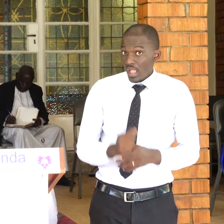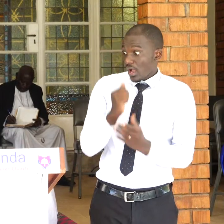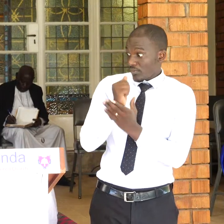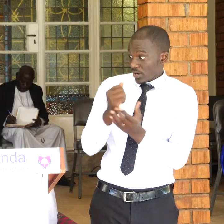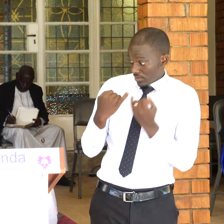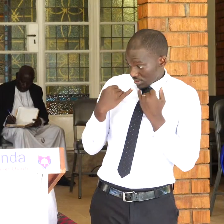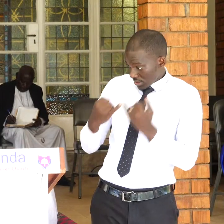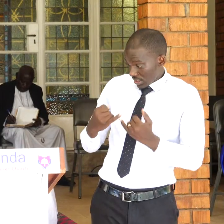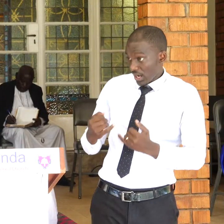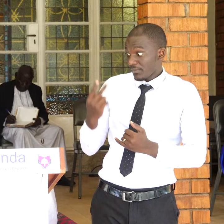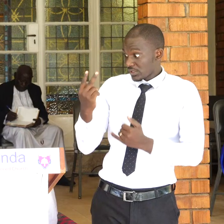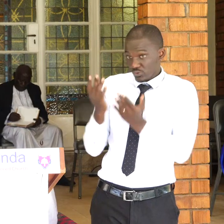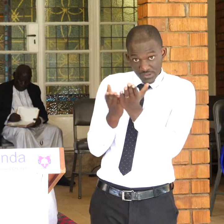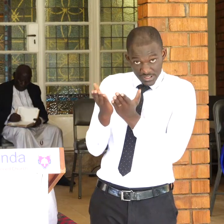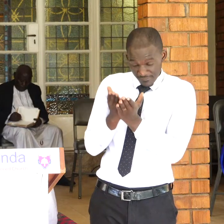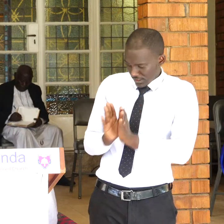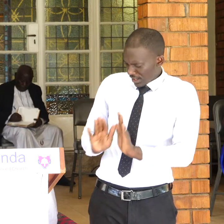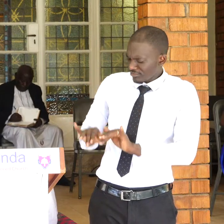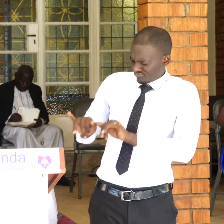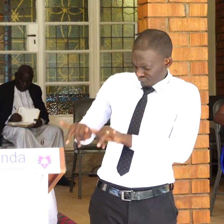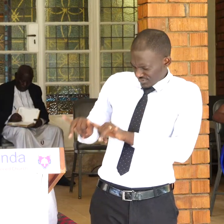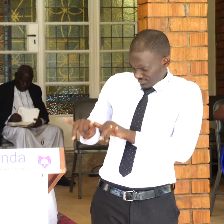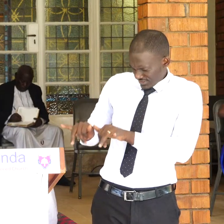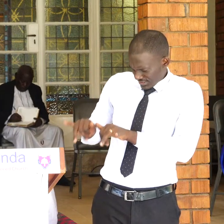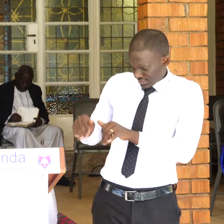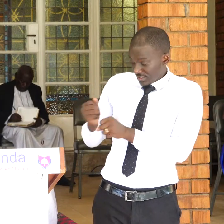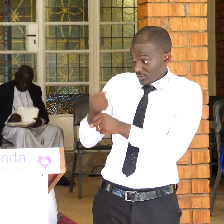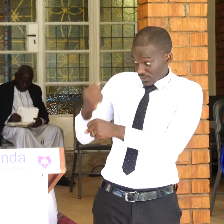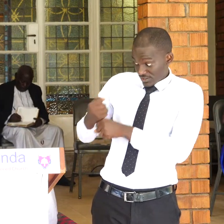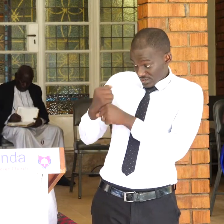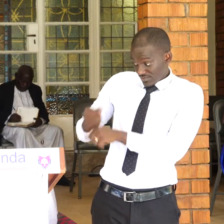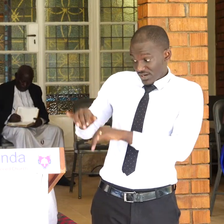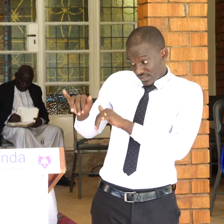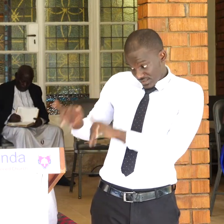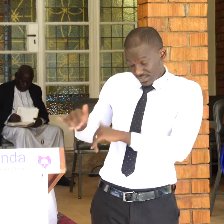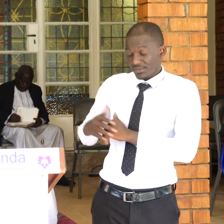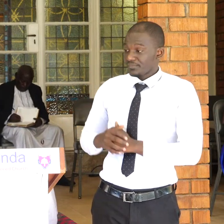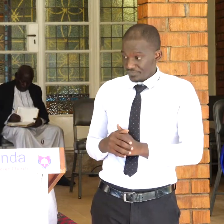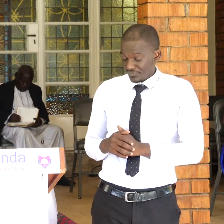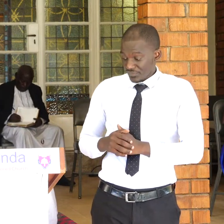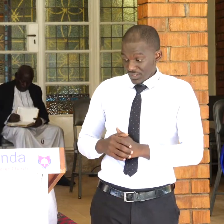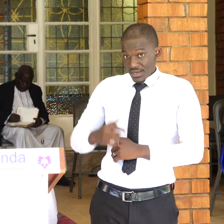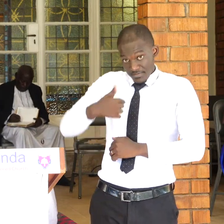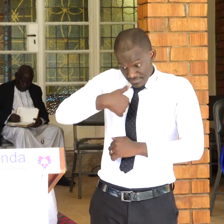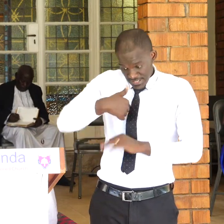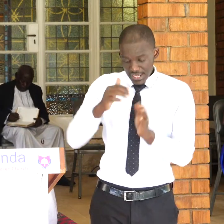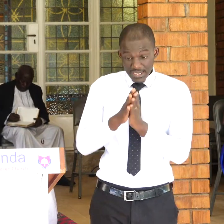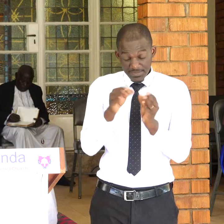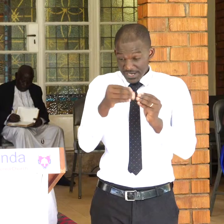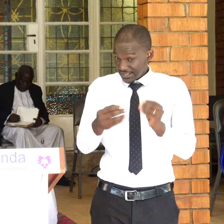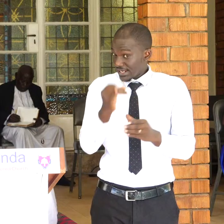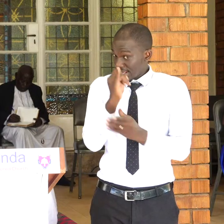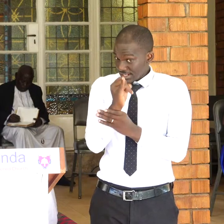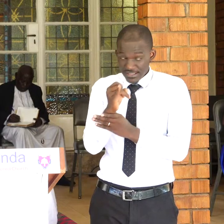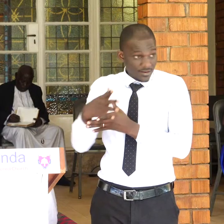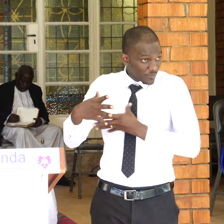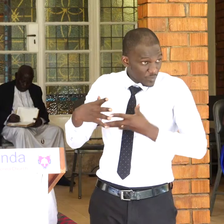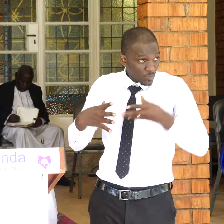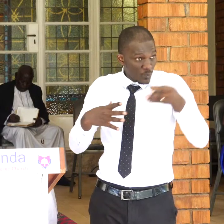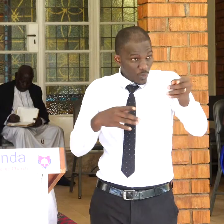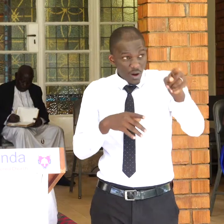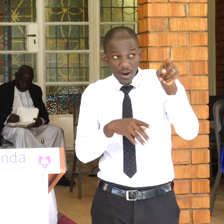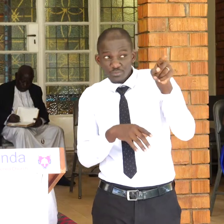be nti, mubeere mmwe wano n'endogoyi nange n'omulenzi tunaagenda